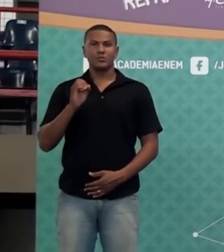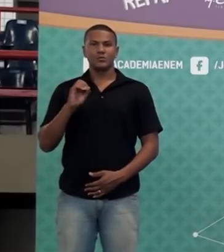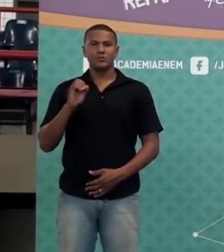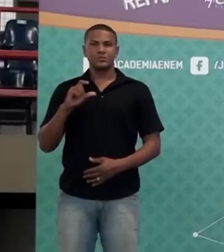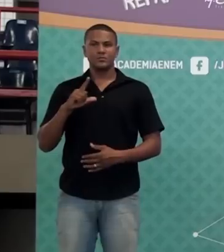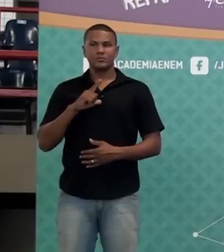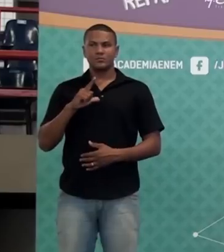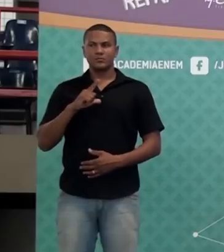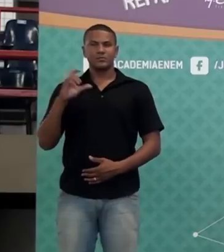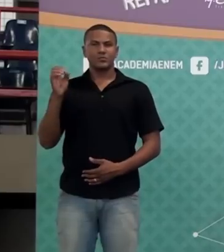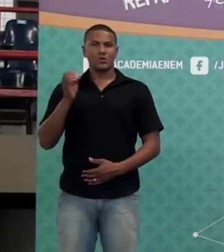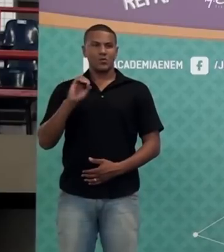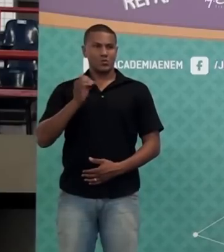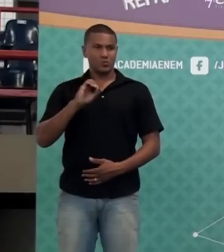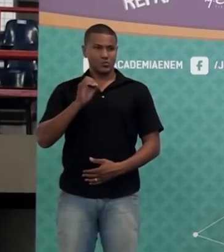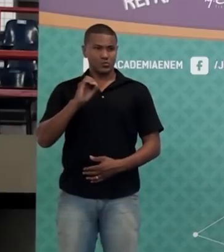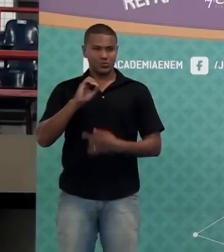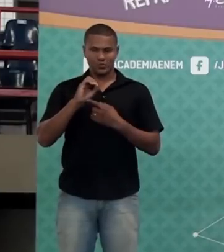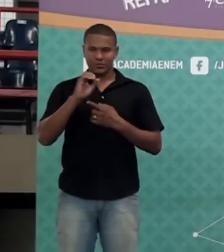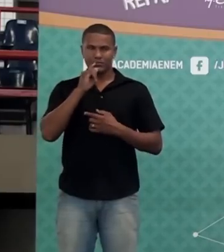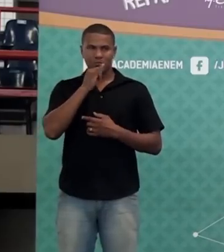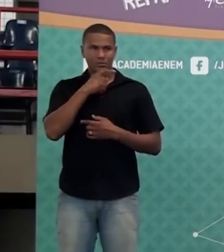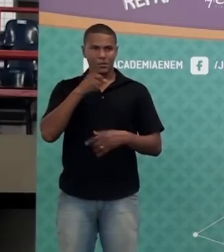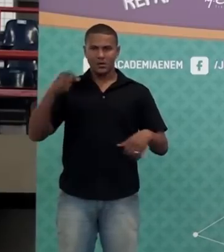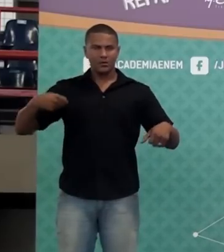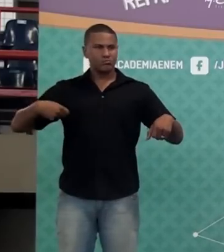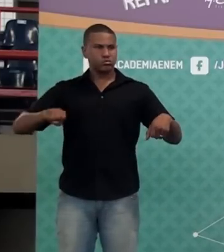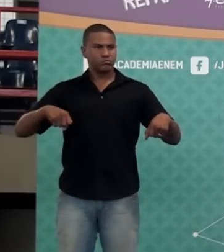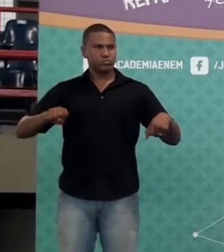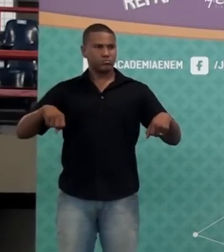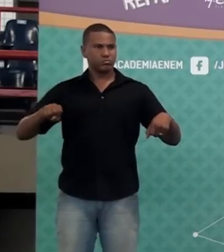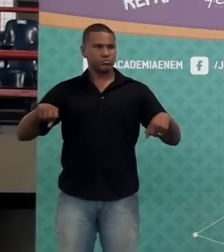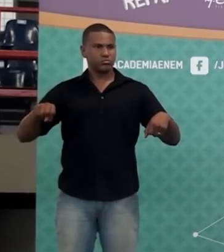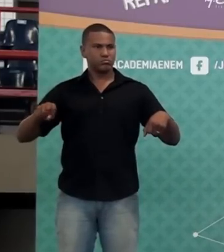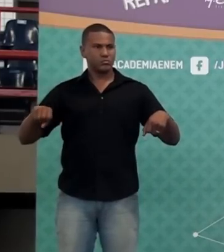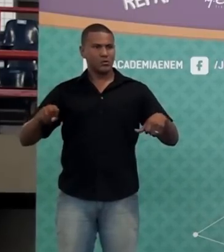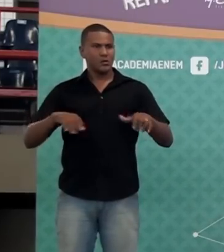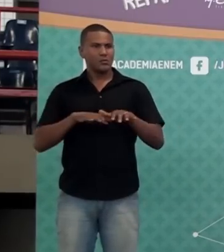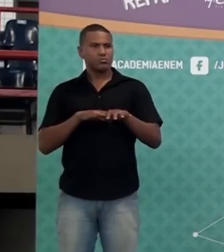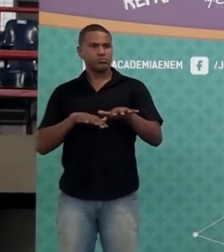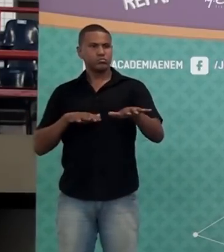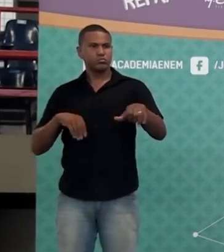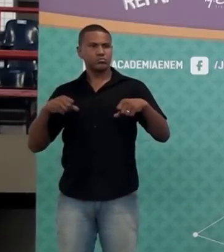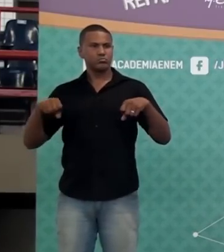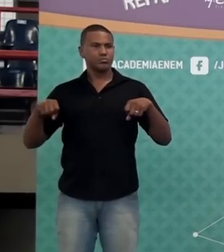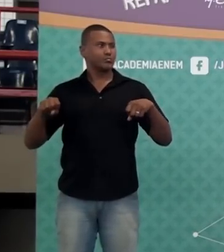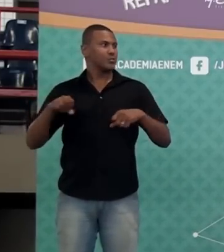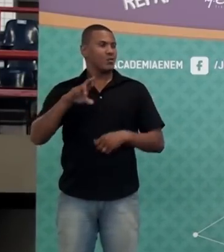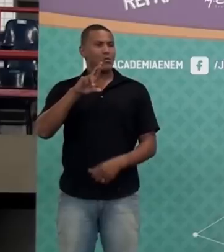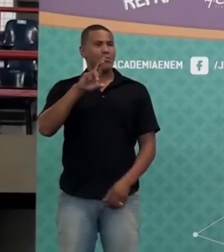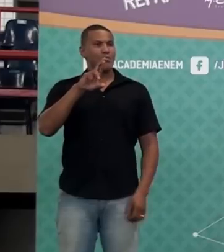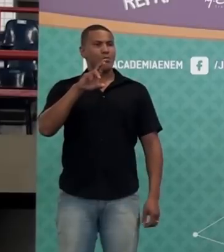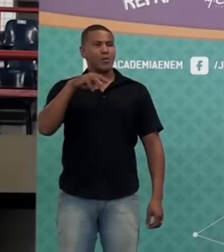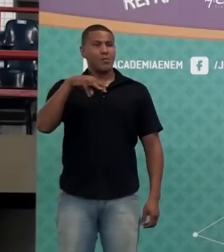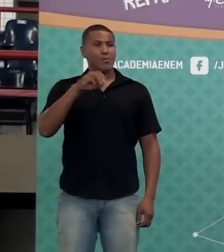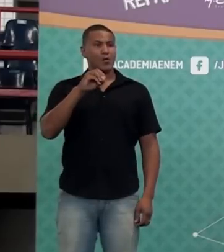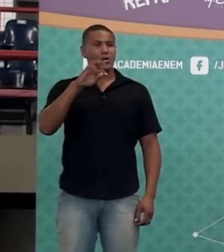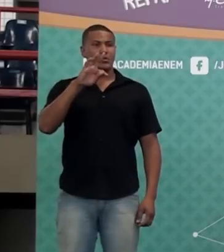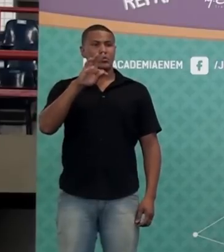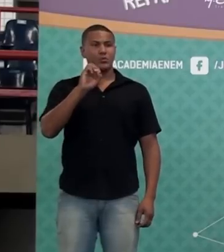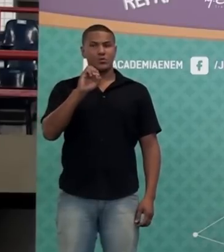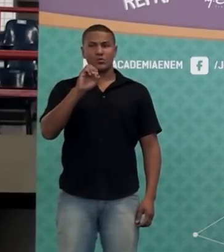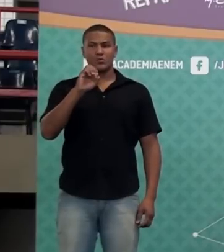moto romaria para Canindé. Moto romaria é tudo junto, moto termina em O e